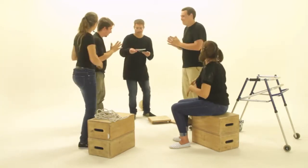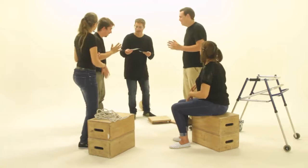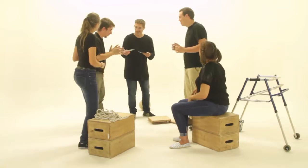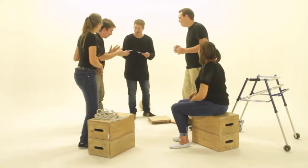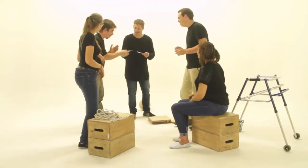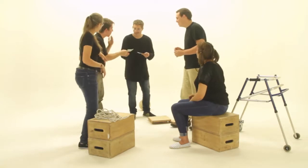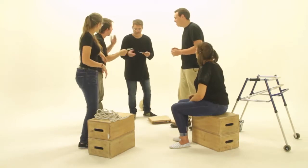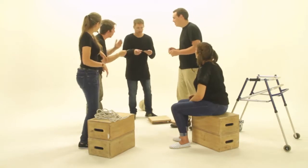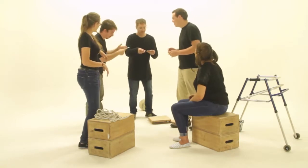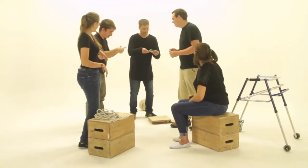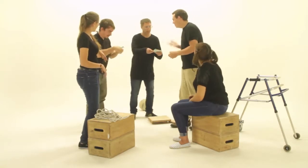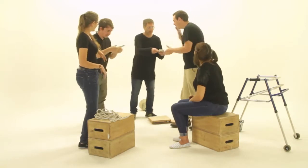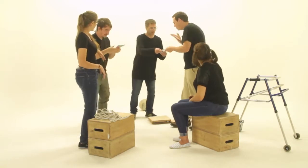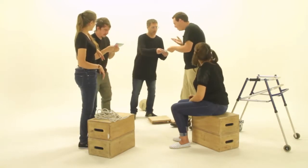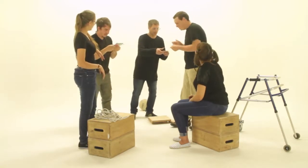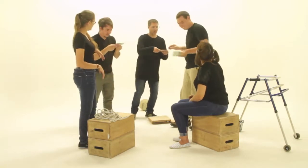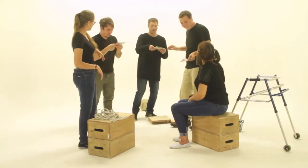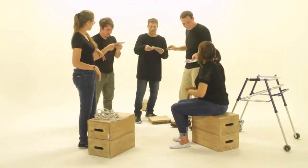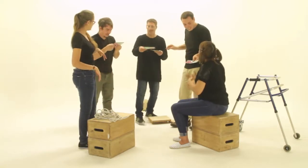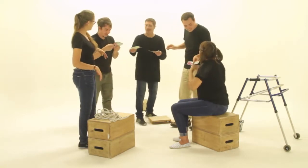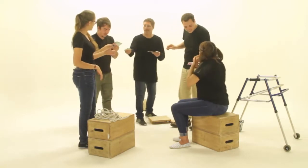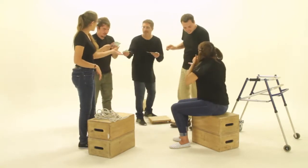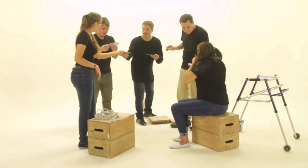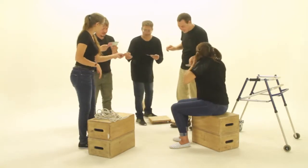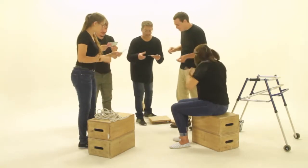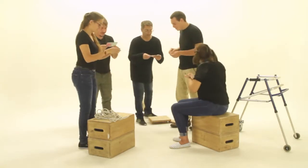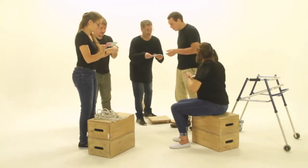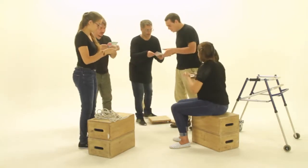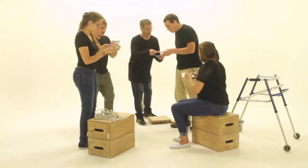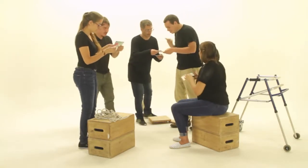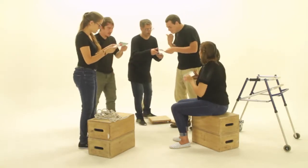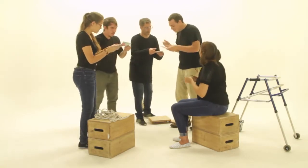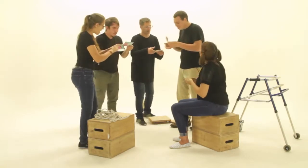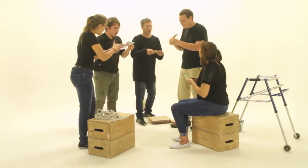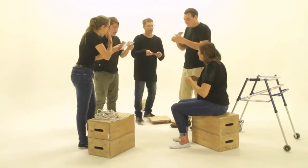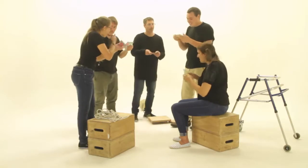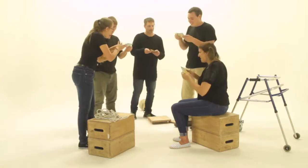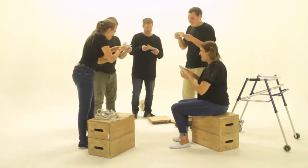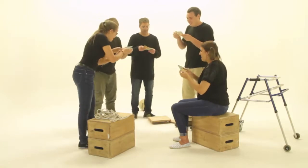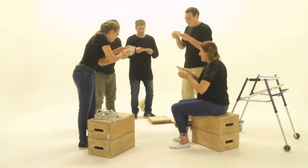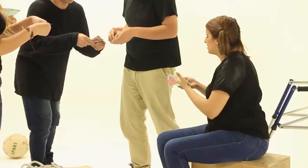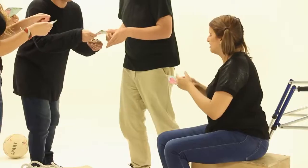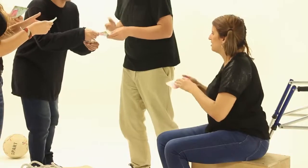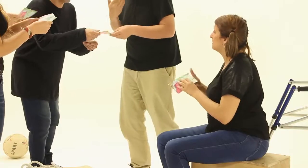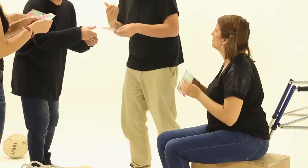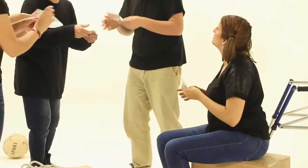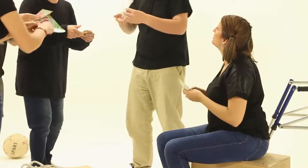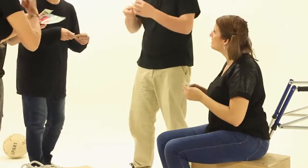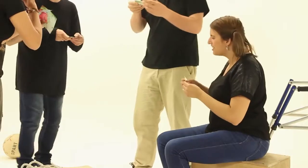divino! ¡Una fiesta! ¡Gracias! ¡Qué divino! Mirá, muchas gracias. Me encanta.